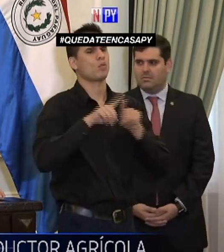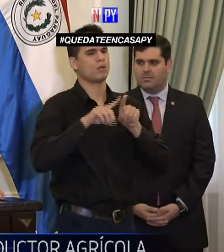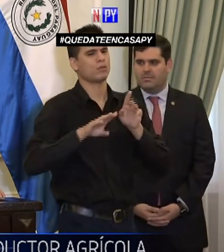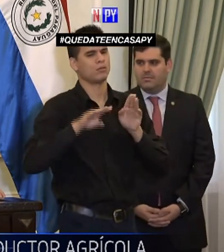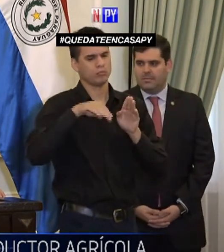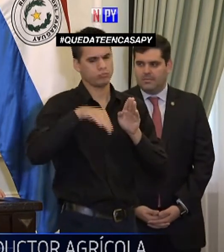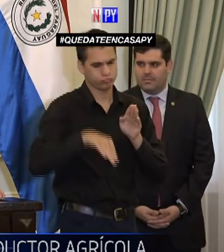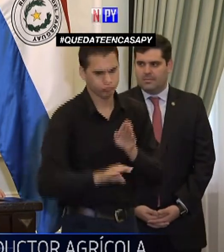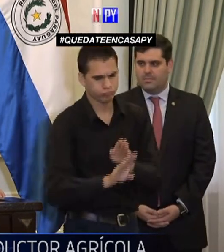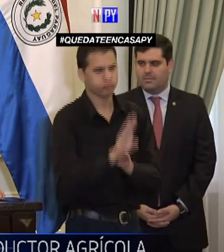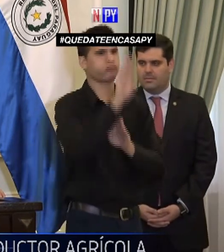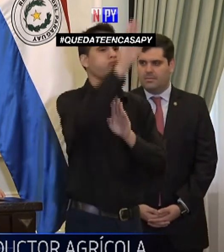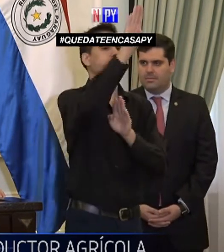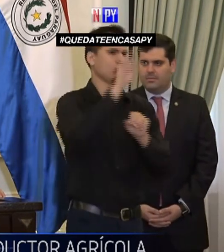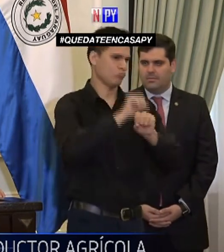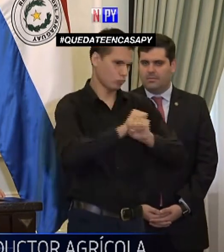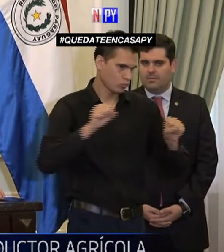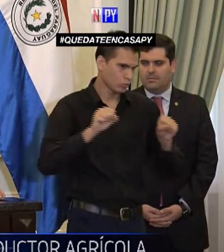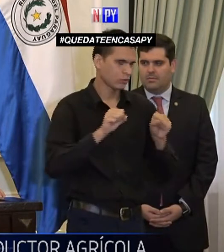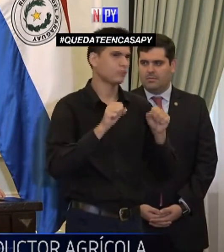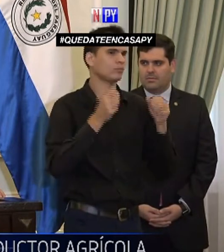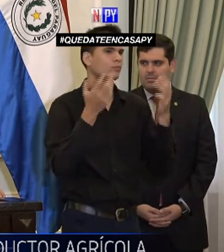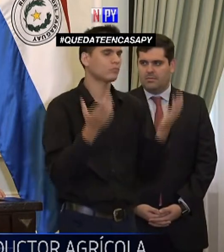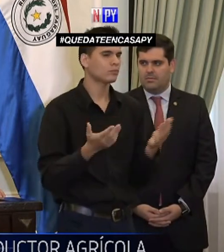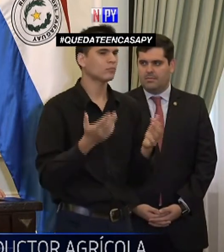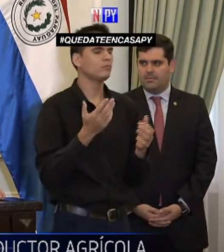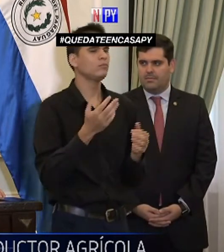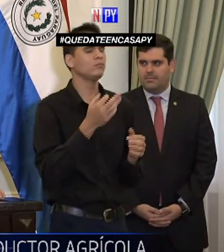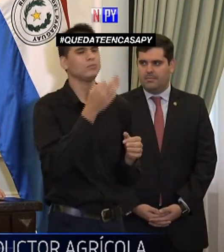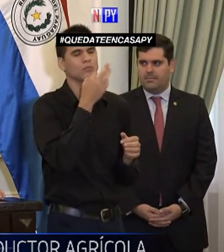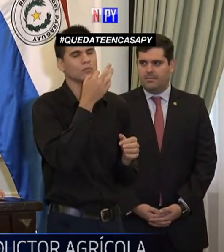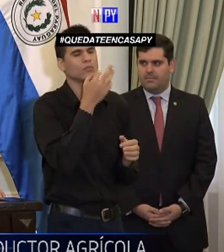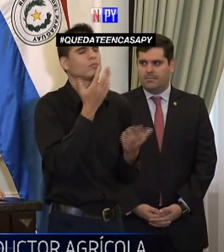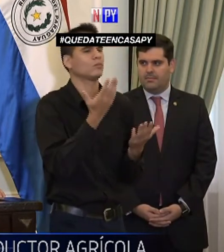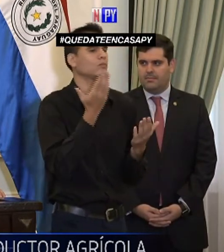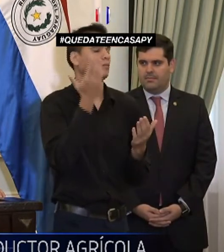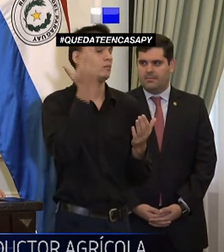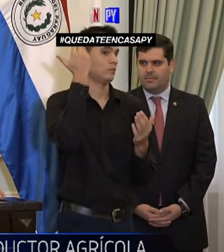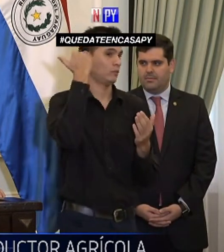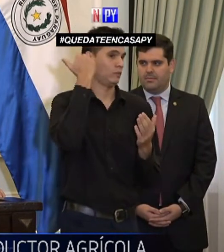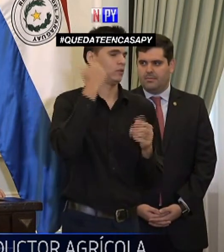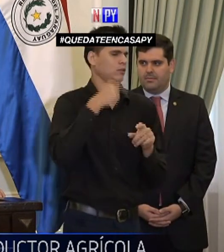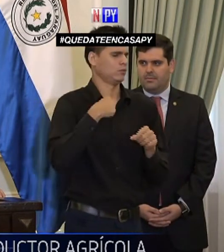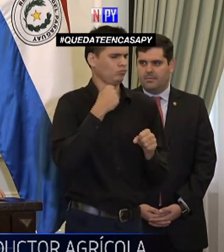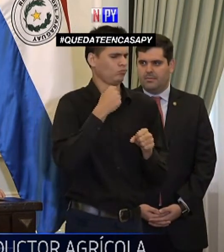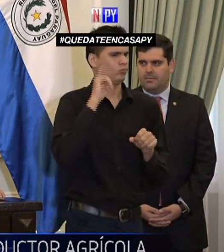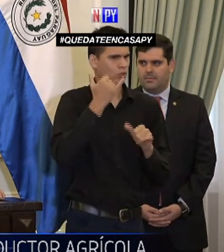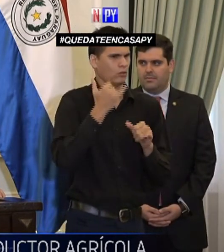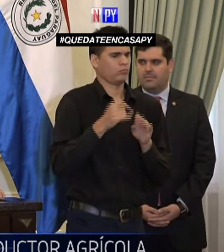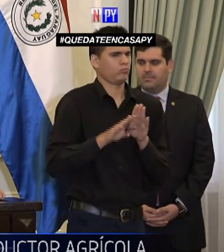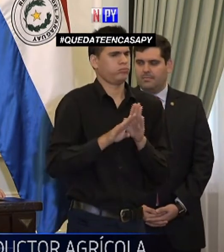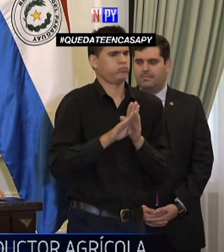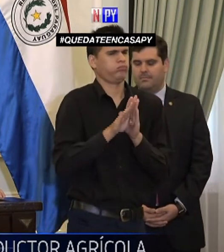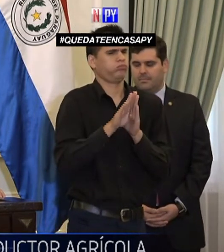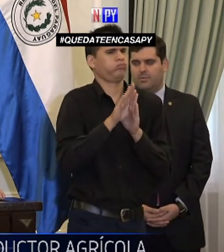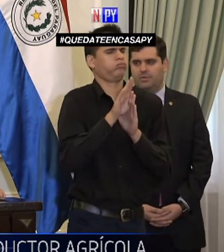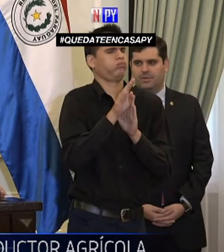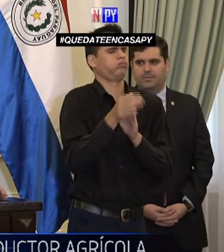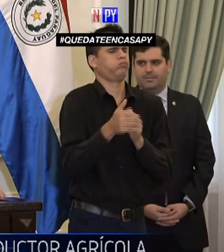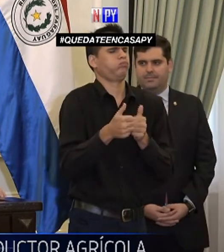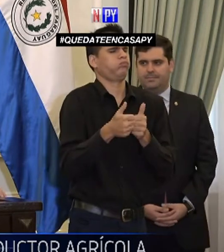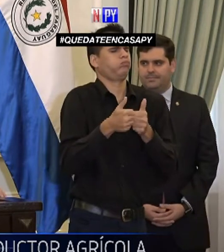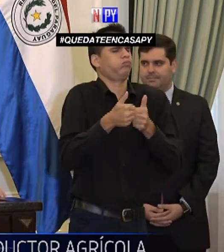internacional con respecto a la super zafra que tuvimos, el récord en rendimientos, todavía estamos con un balance